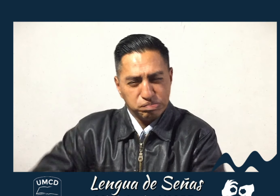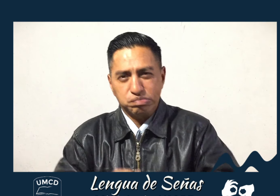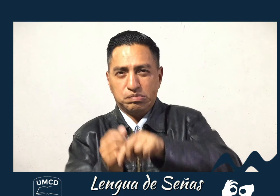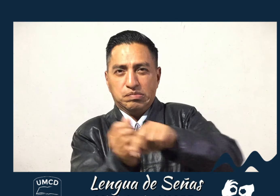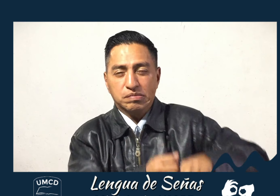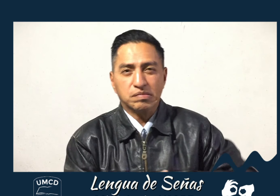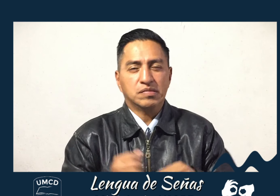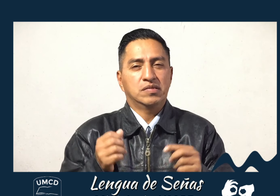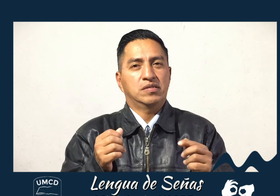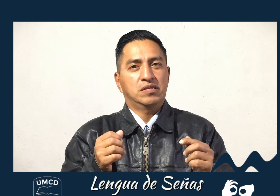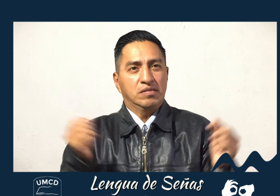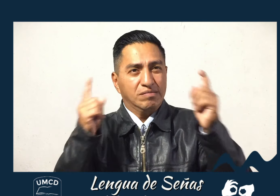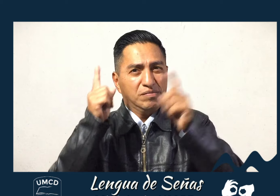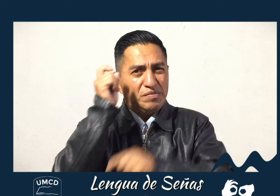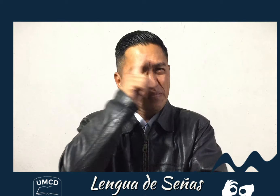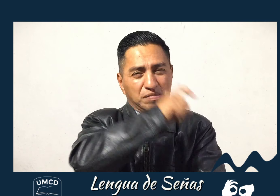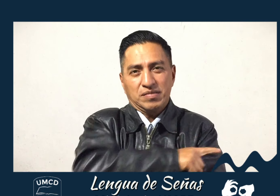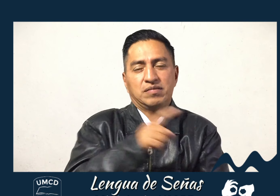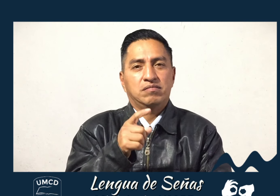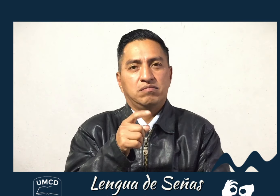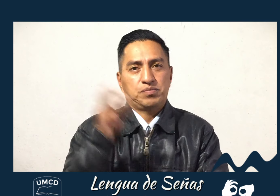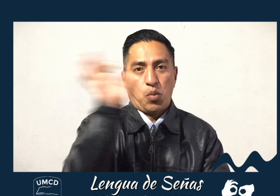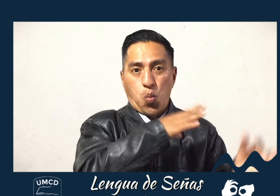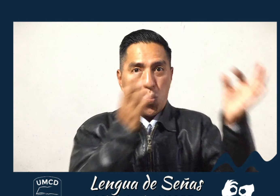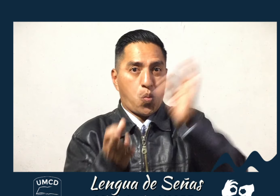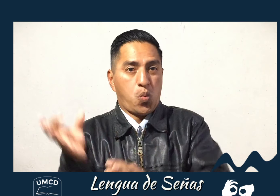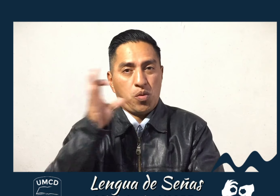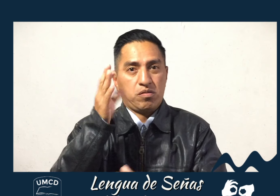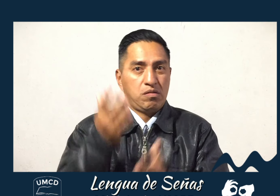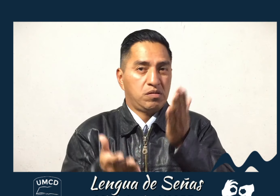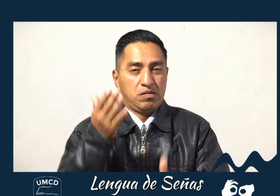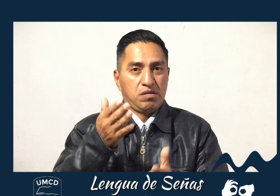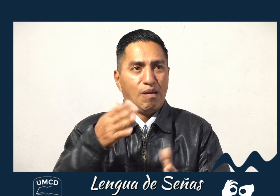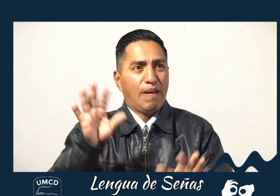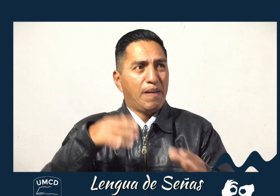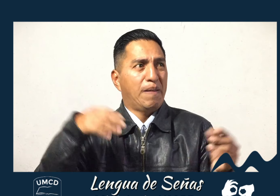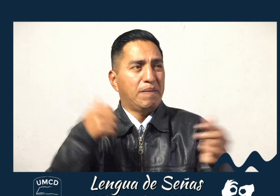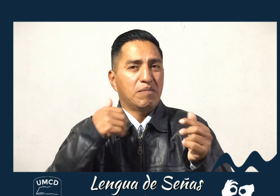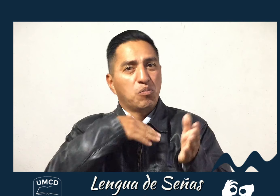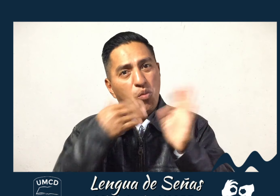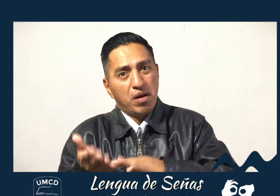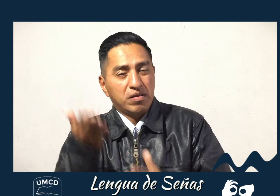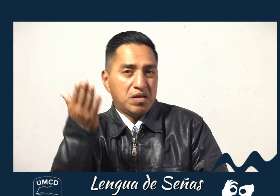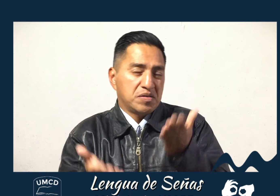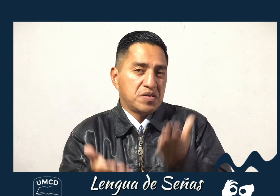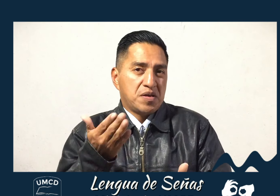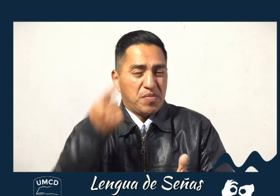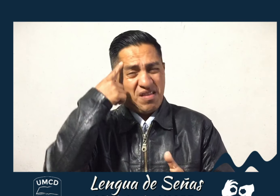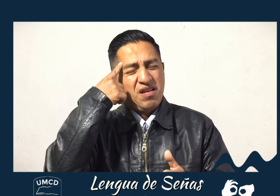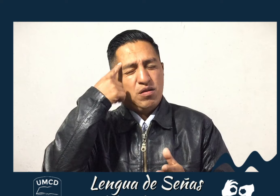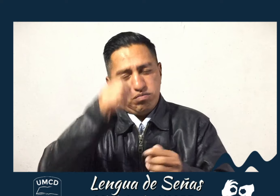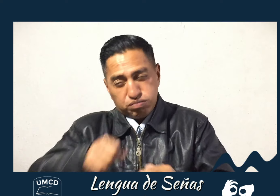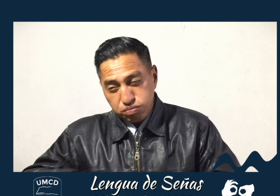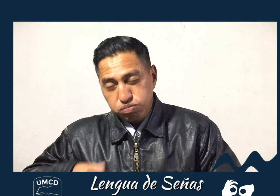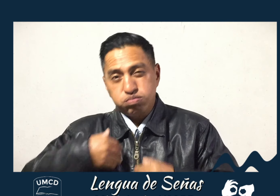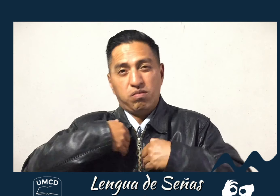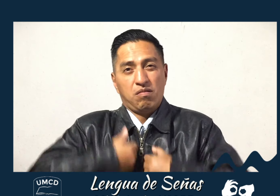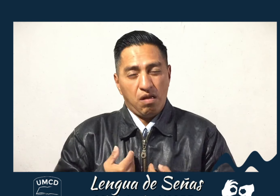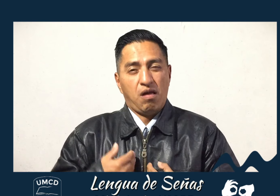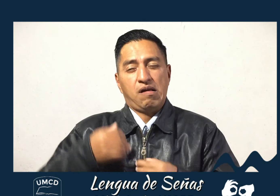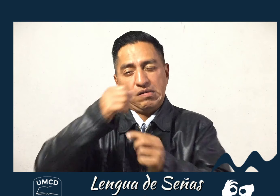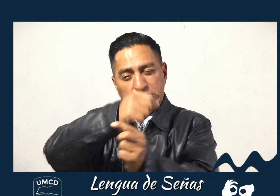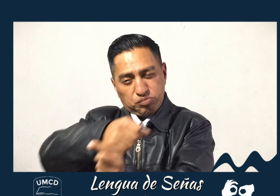ya atemorizados porque sentían que la tormenta que estaban enfrentando podía afectar sus vidas. Pero